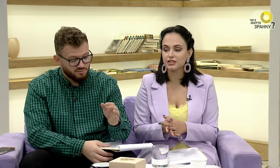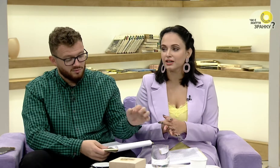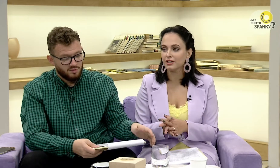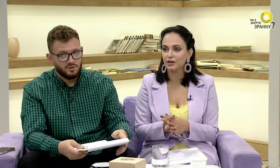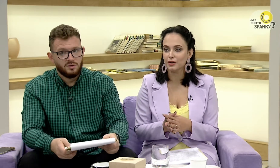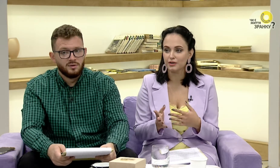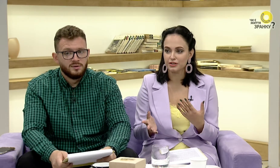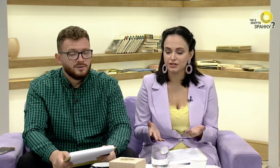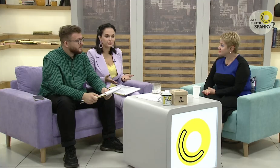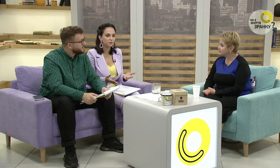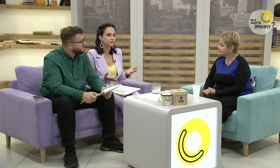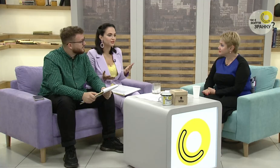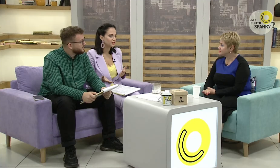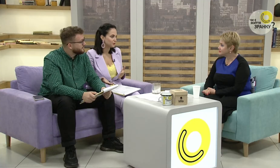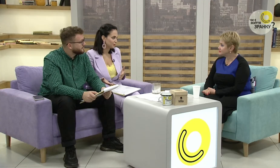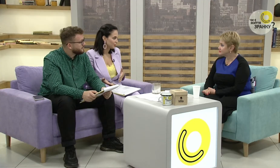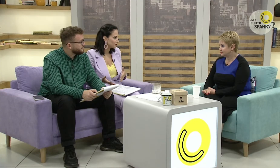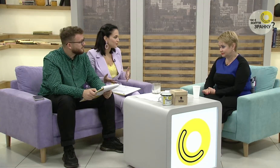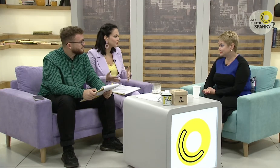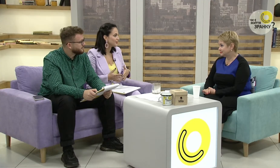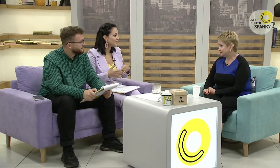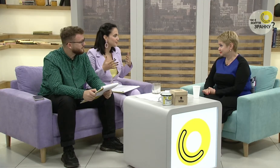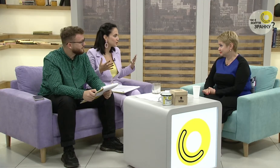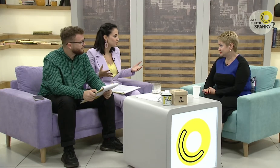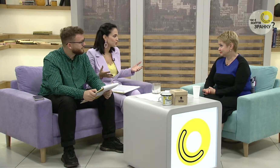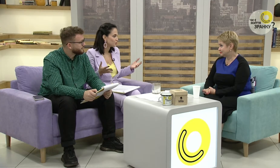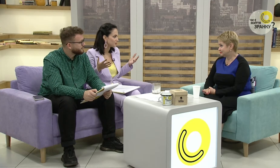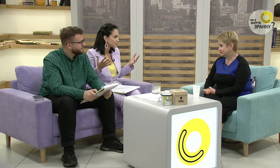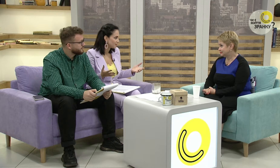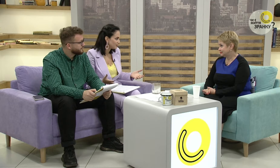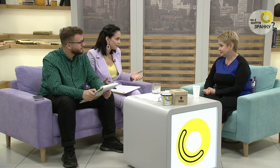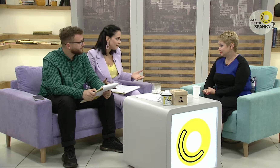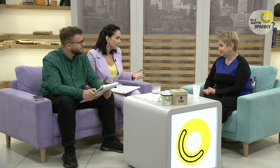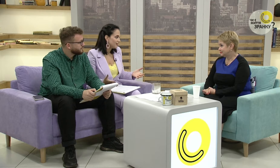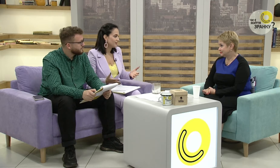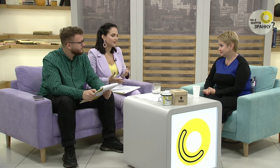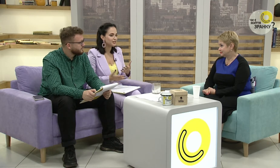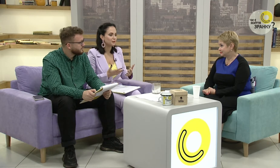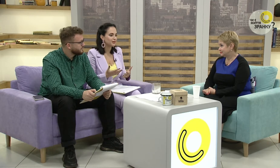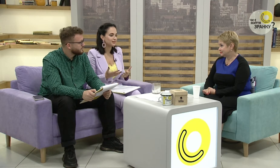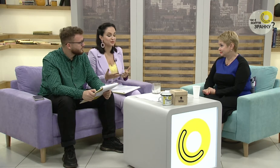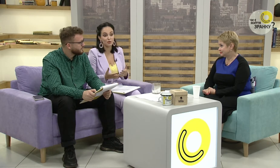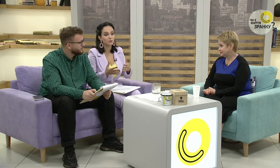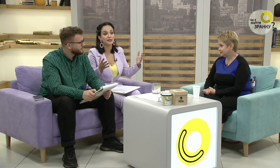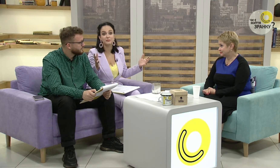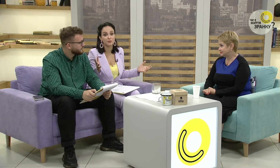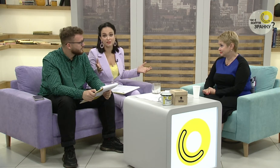так жестової мови в наших новинах. Можливо, для вас є щось суперскладне, якісь моменти. Ми можемо навіть попросити